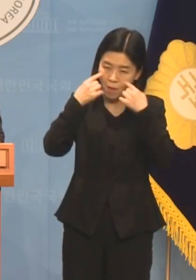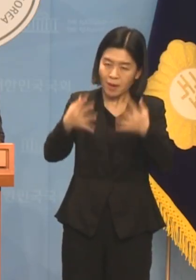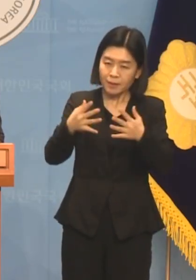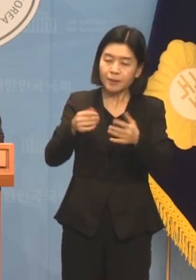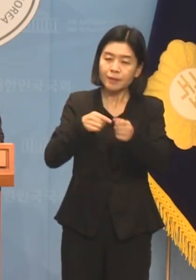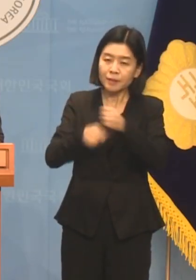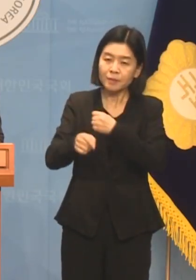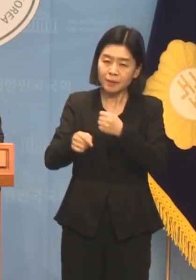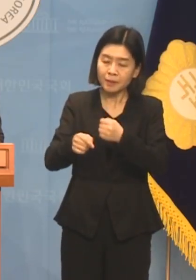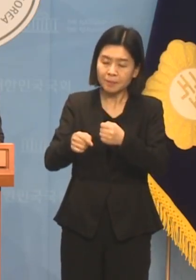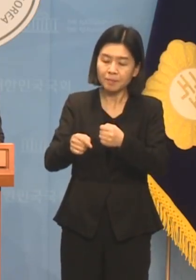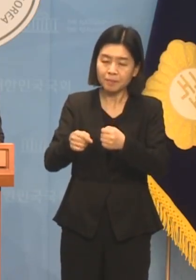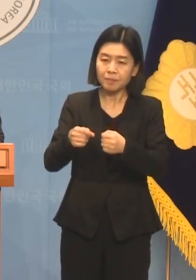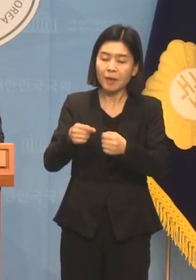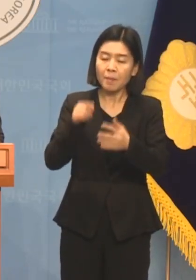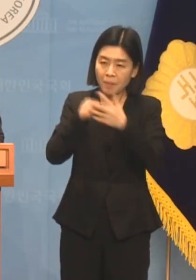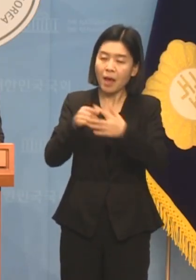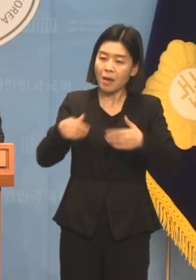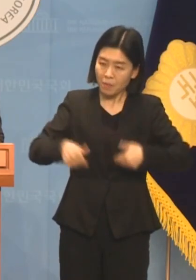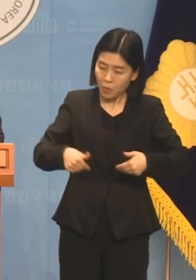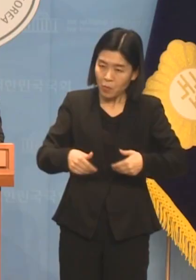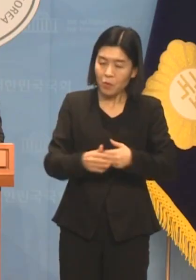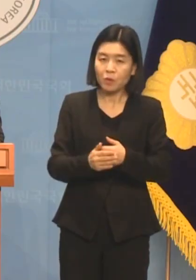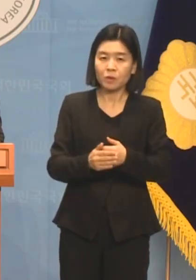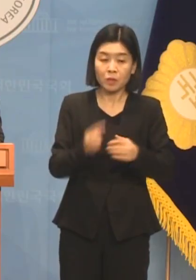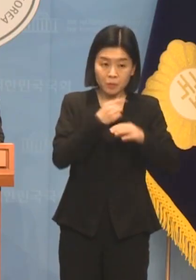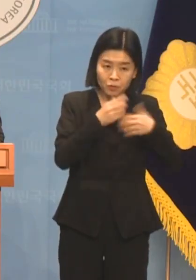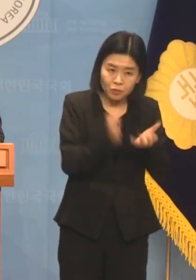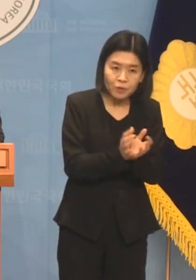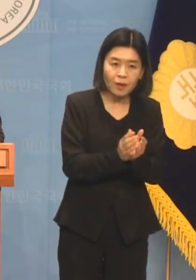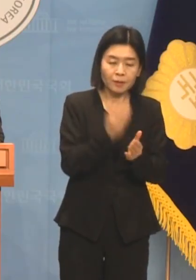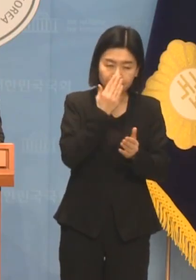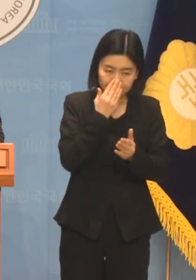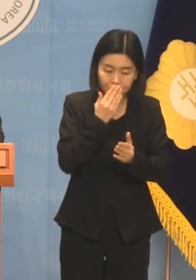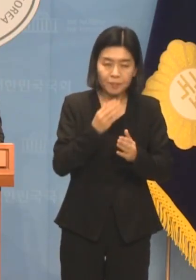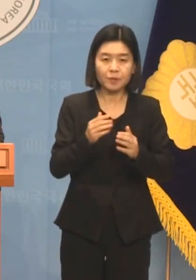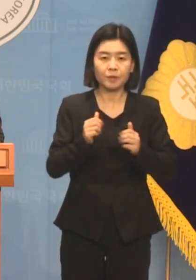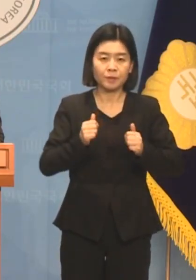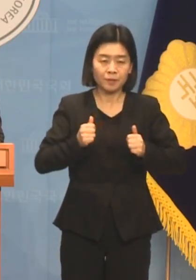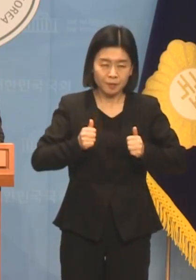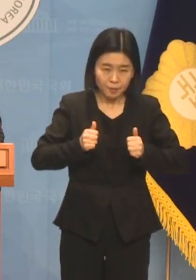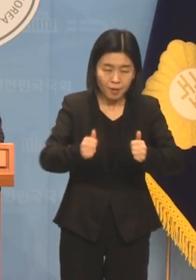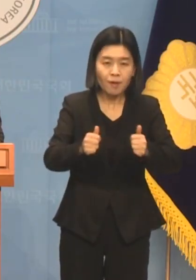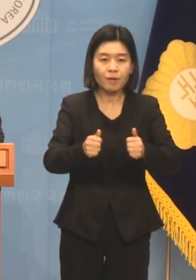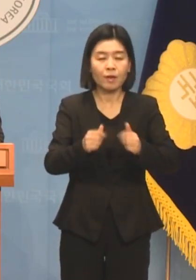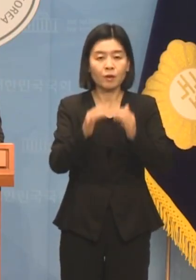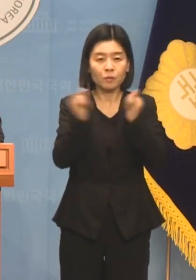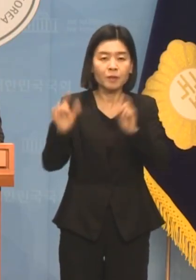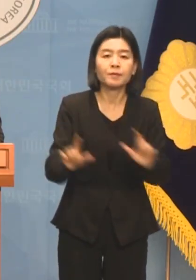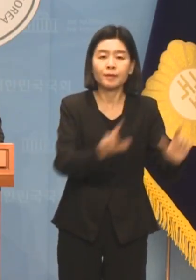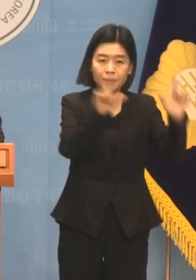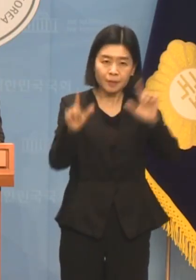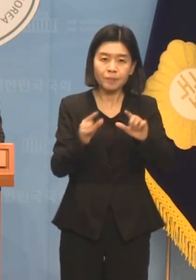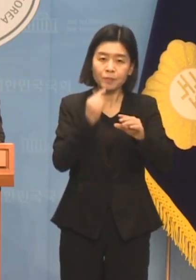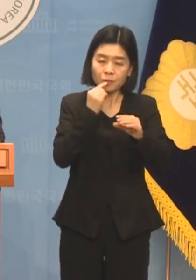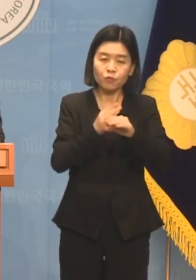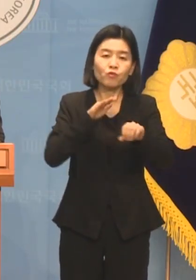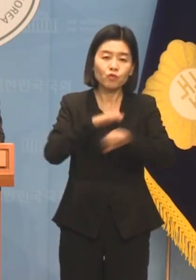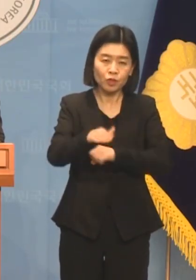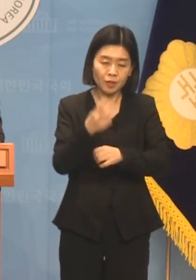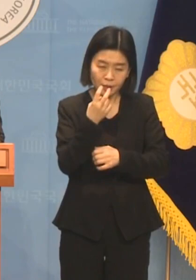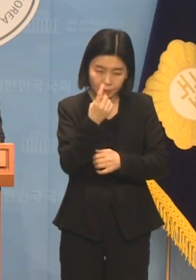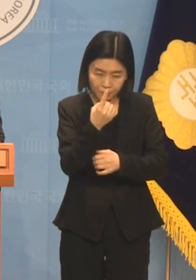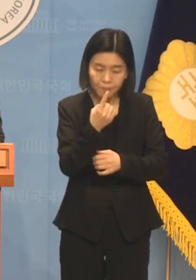더불어민주당은 더욱 겸허하고 치열한 자세로 국민의 삶과 민주주의를 지키겠습니다.